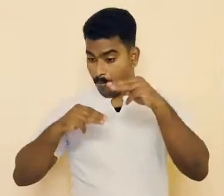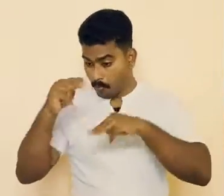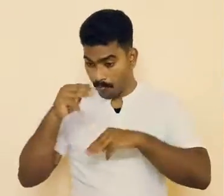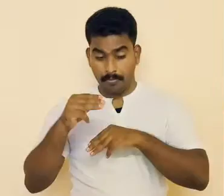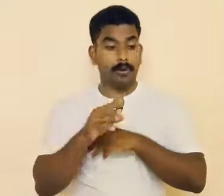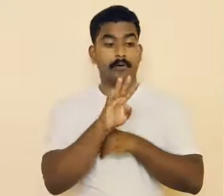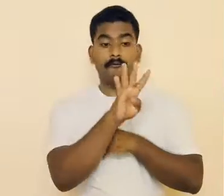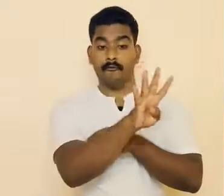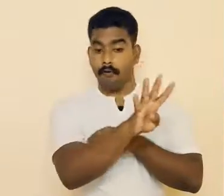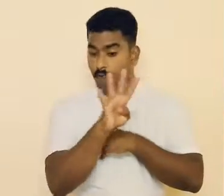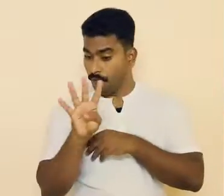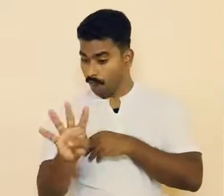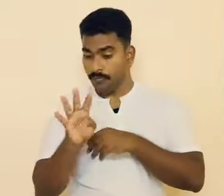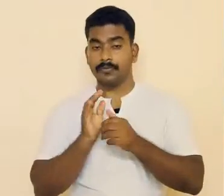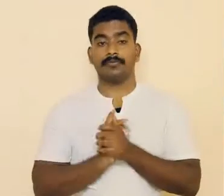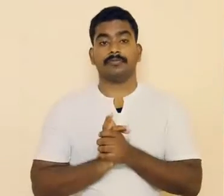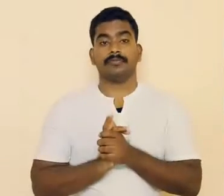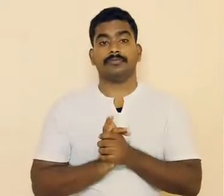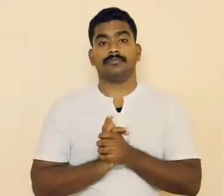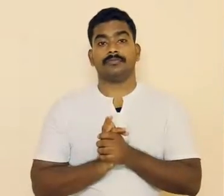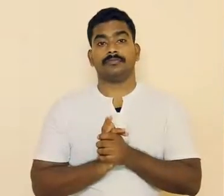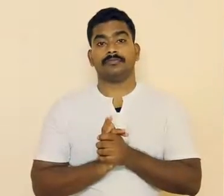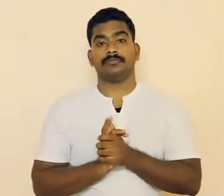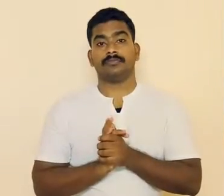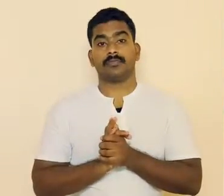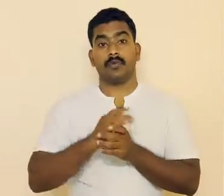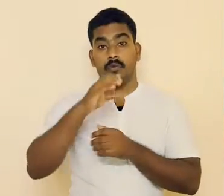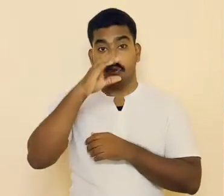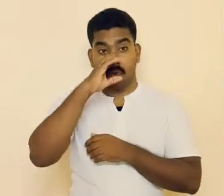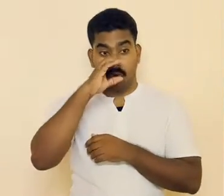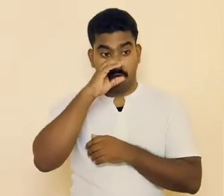തൃശൂർ, മലപ്പുറം എന്നിവിടങ്ങളിൽ നിന്ന് 4 പേർ വീതവും